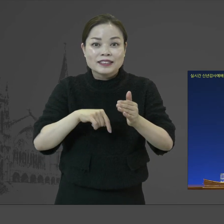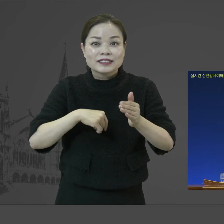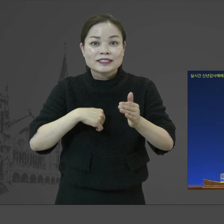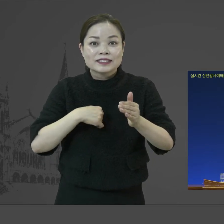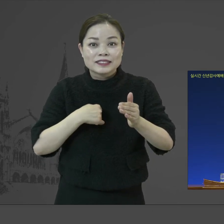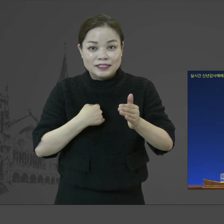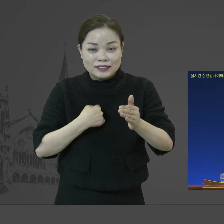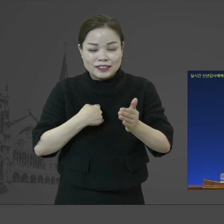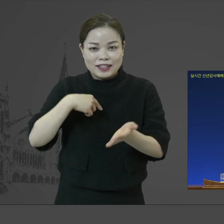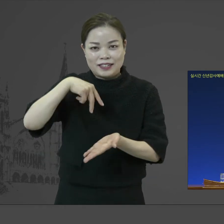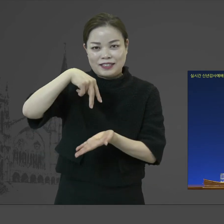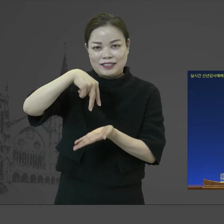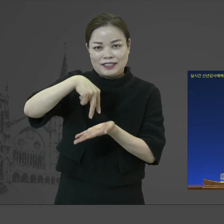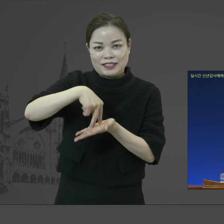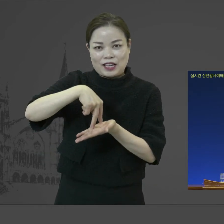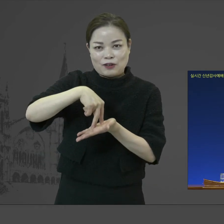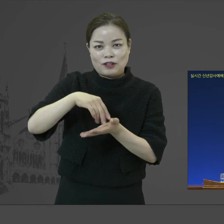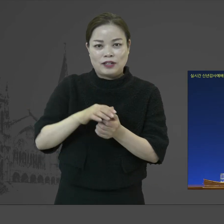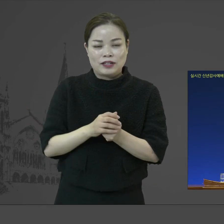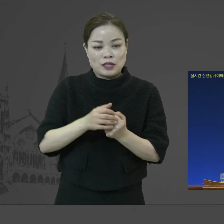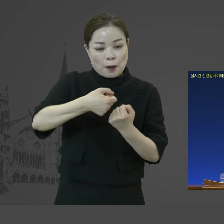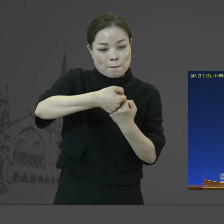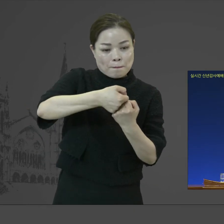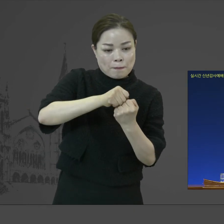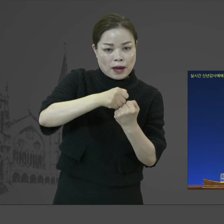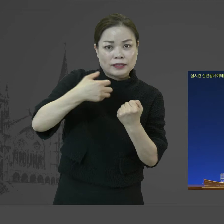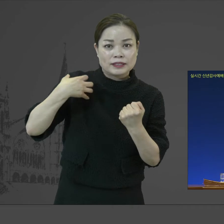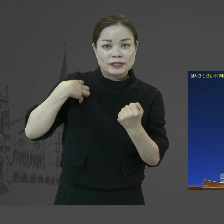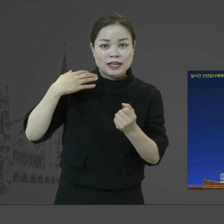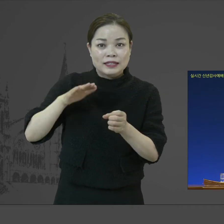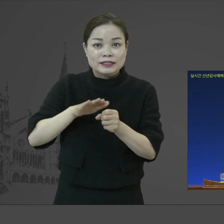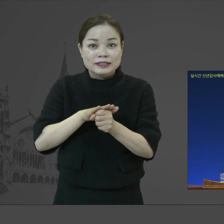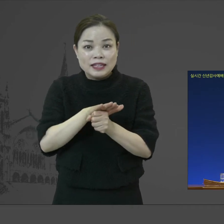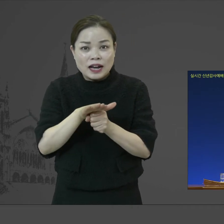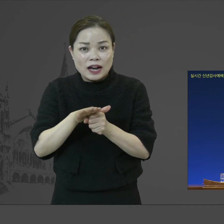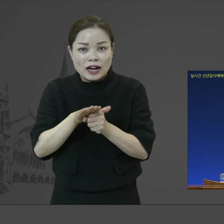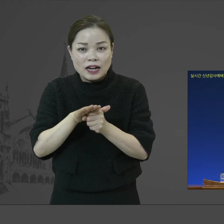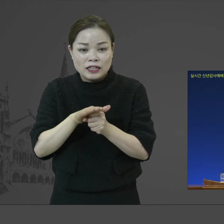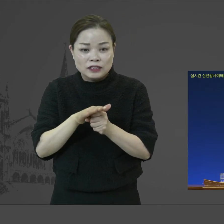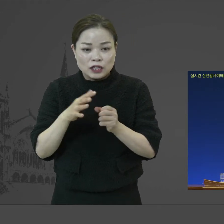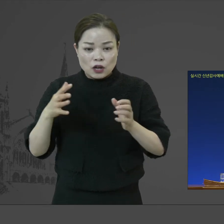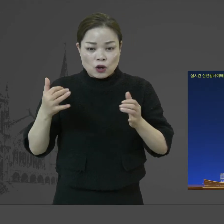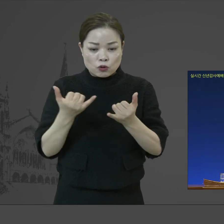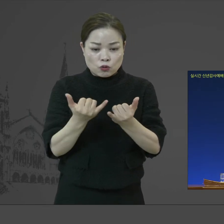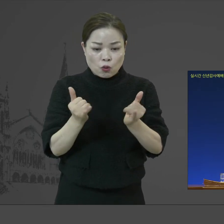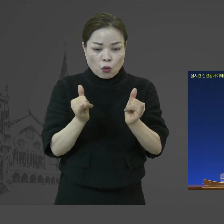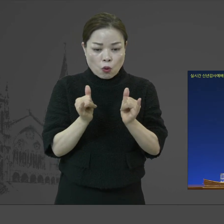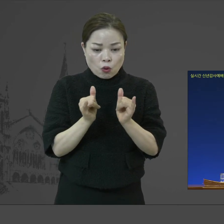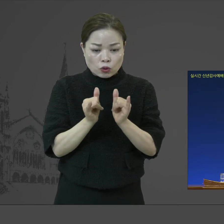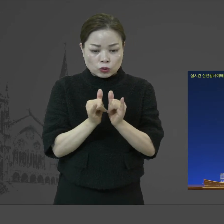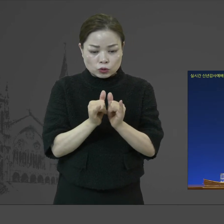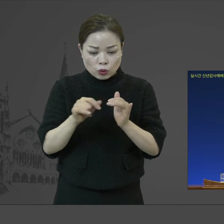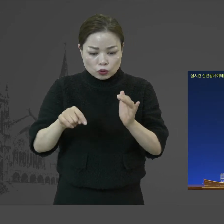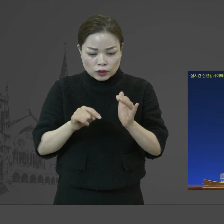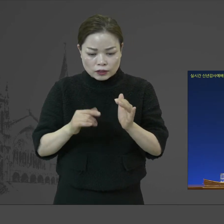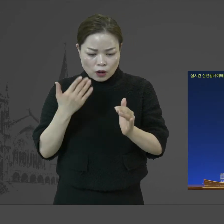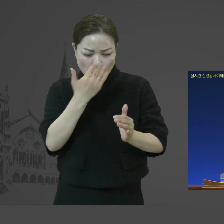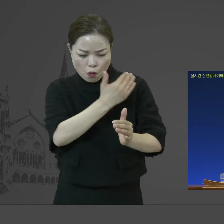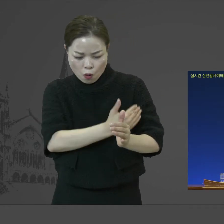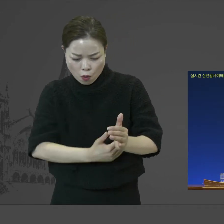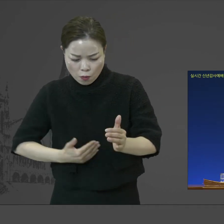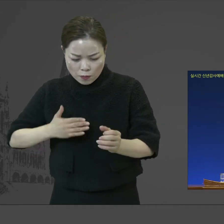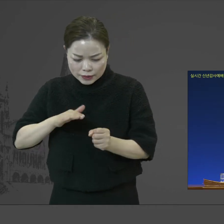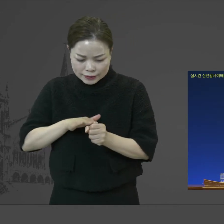스스로 세우느니라. 마디의 역할은 사랑이 공동체 안에, 사랑이 온 몸 안에